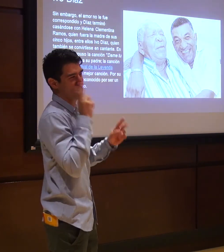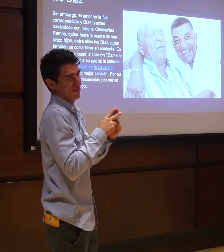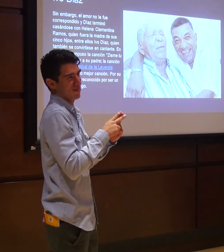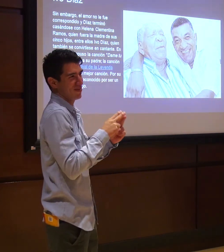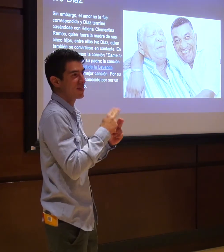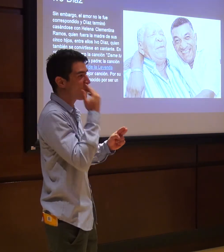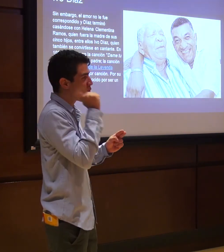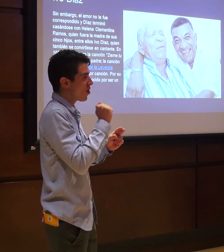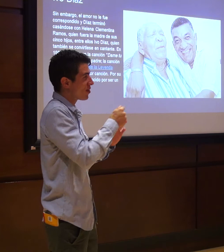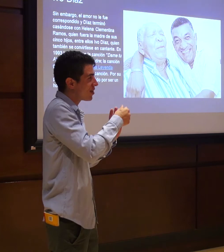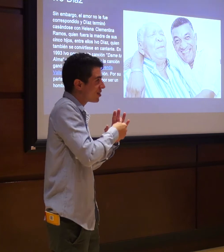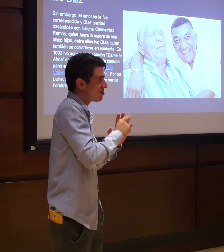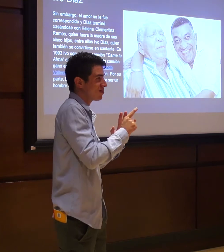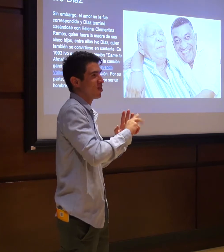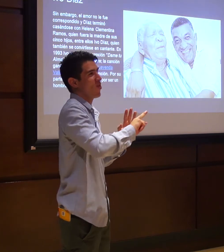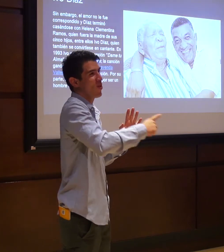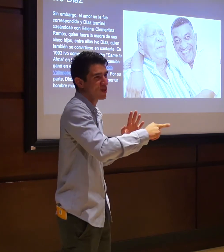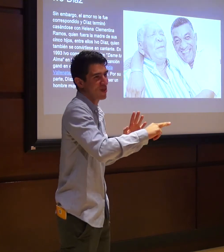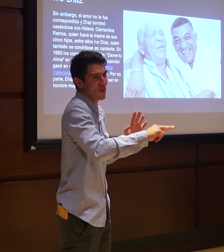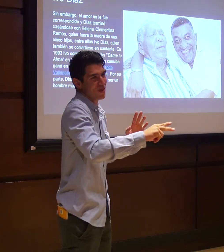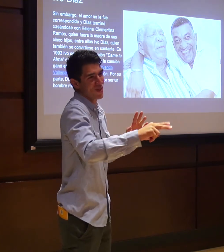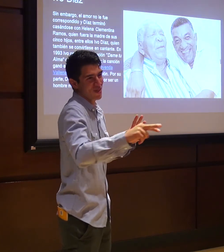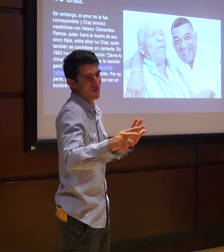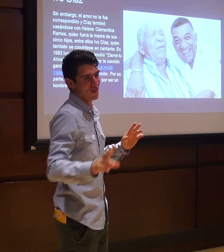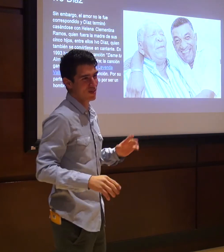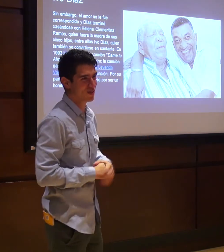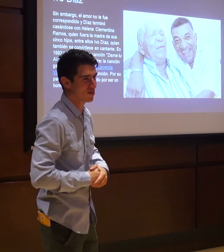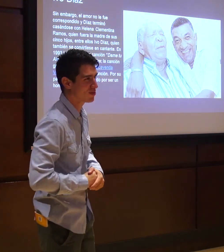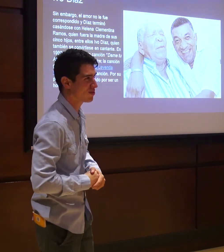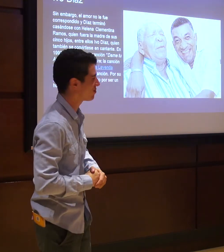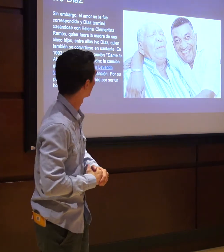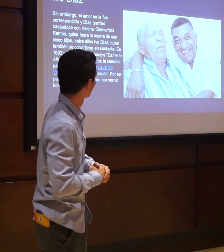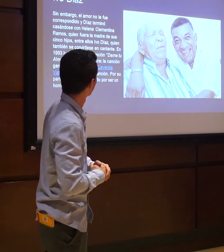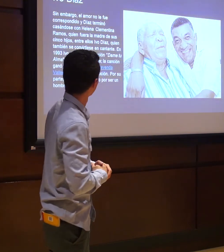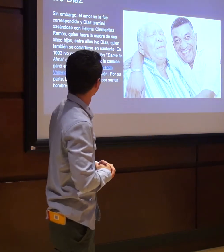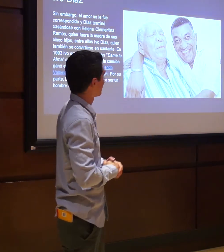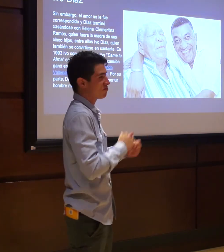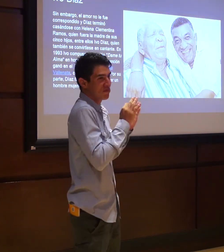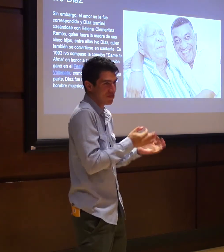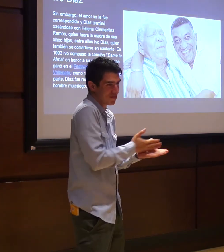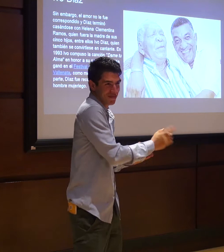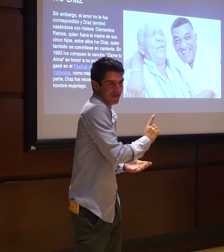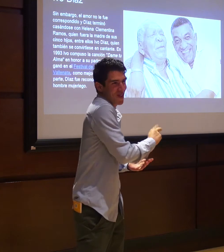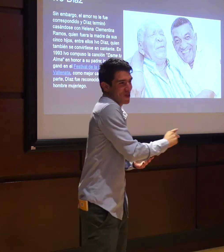Leandro pues siempre fue un hombre muy enamorado, las mujeres siempre fueron su fuente de inspiración, pero pues finalmente